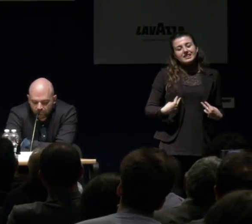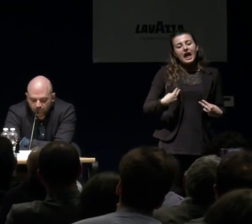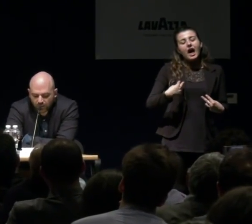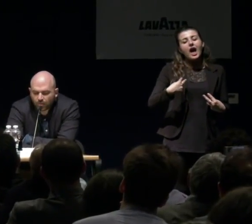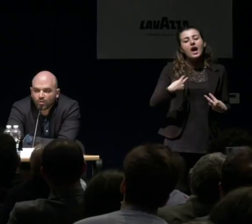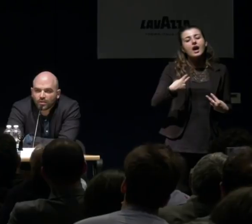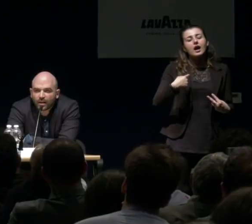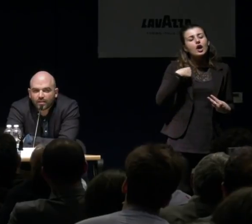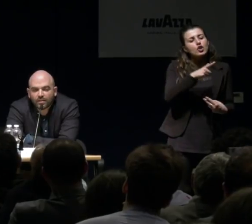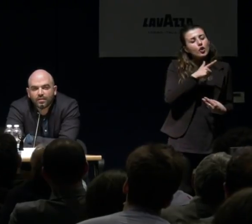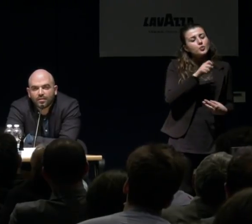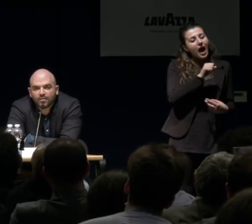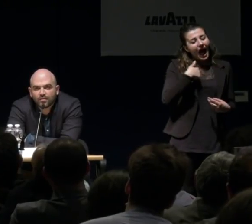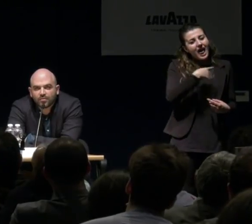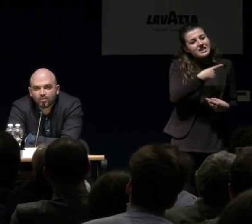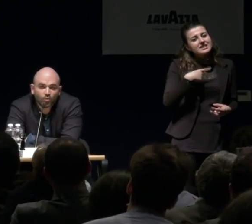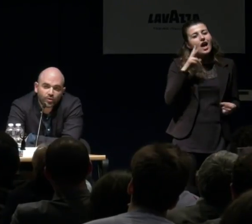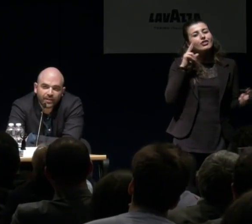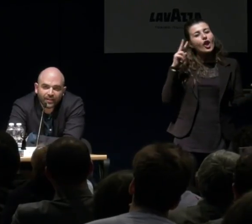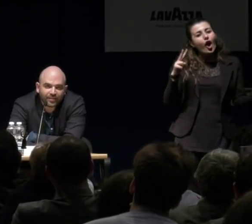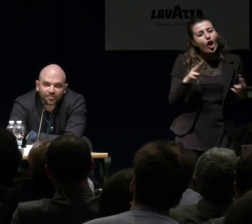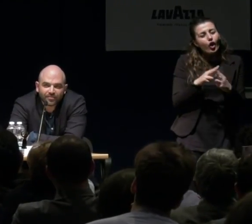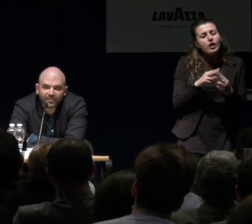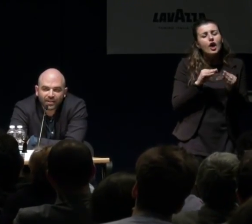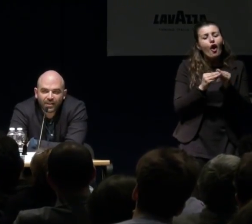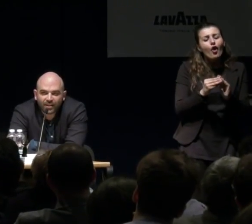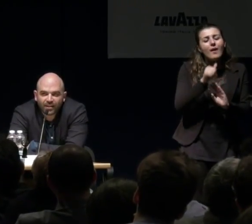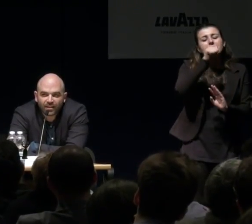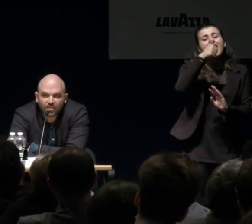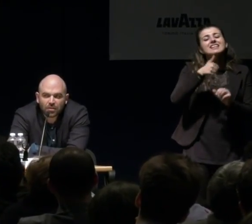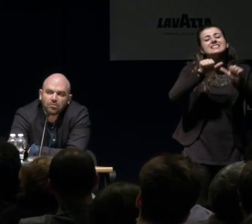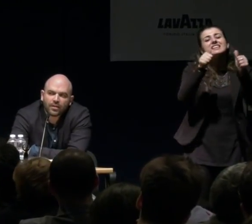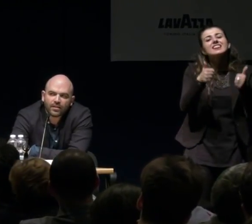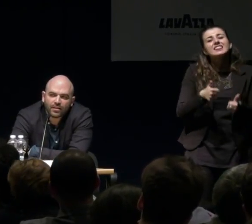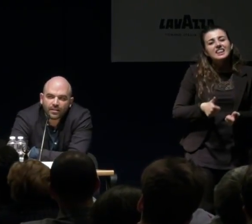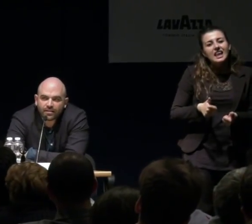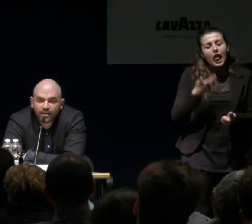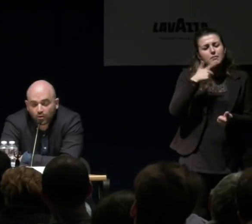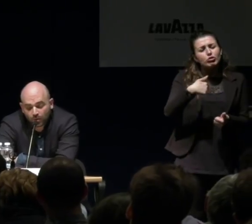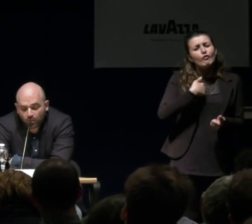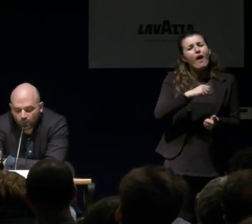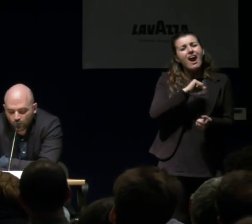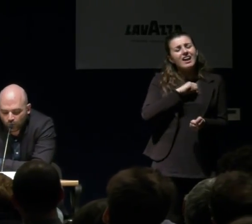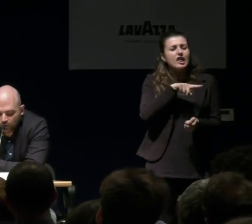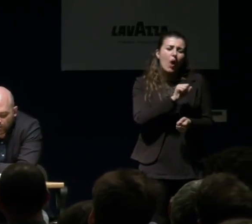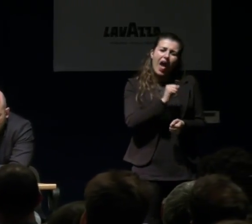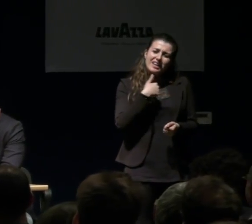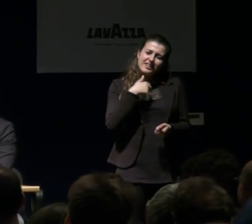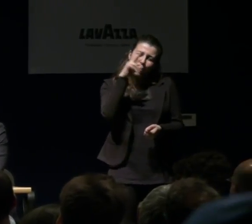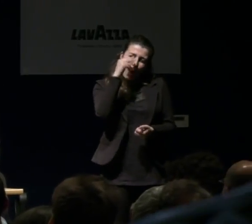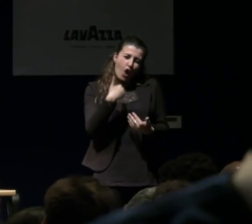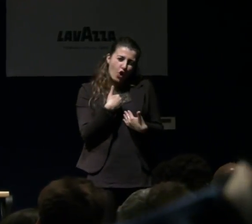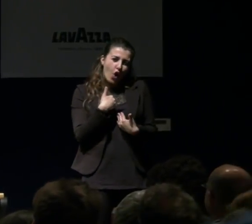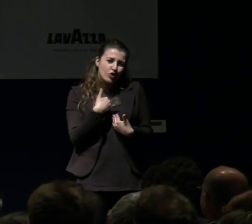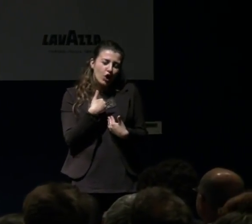ci siamo incontrati sullo stile io credo che ad alessandro per come l'ho conosciuto io non